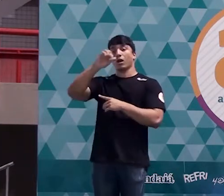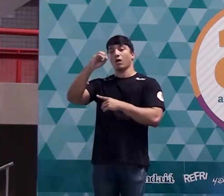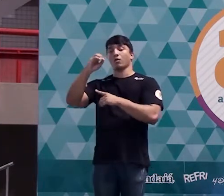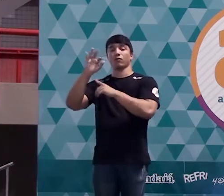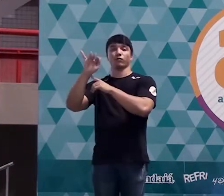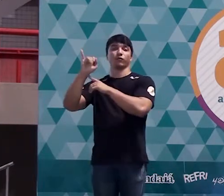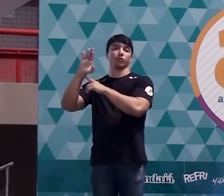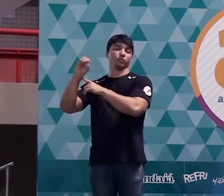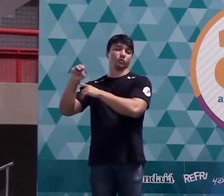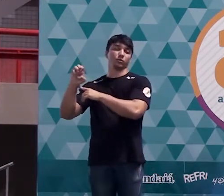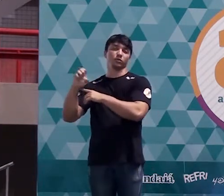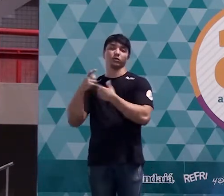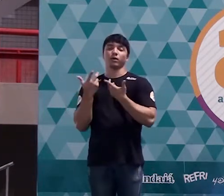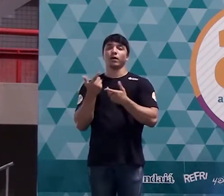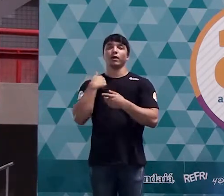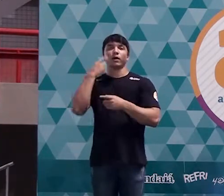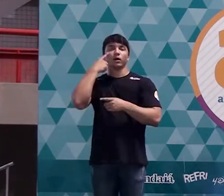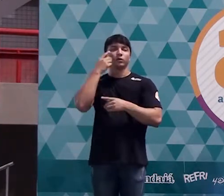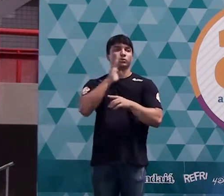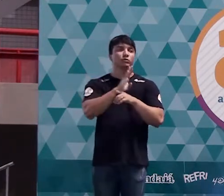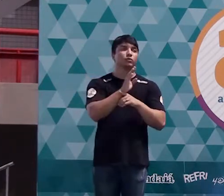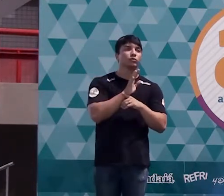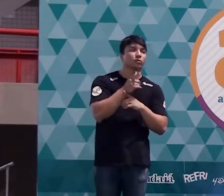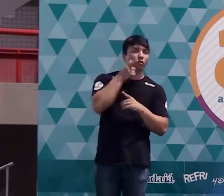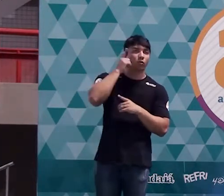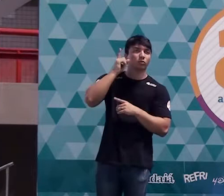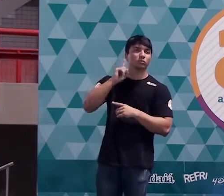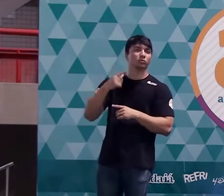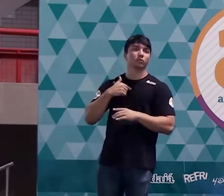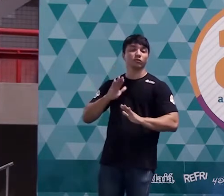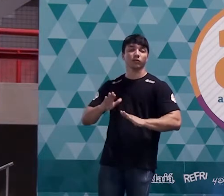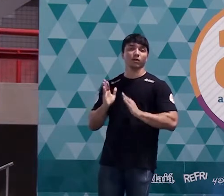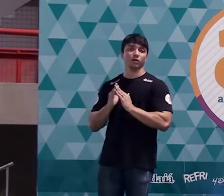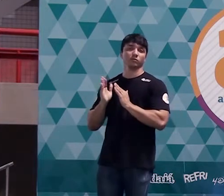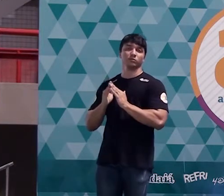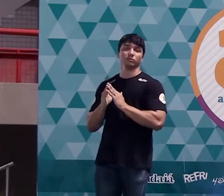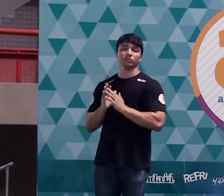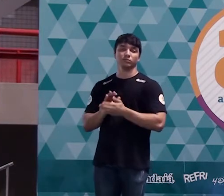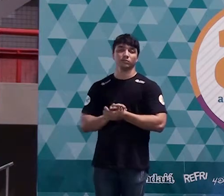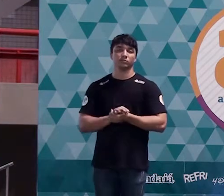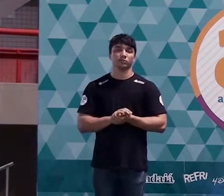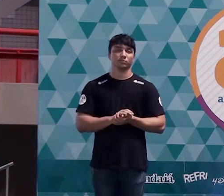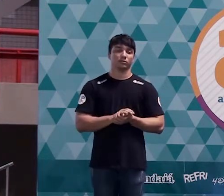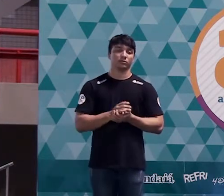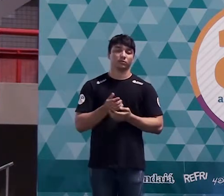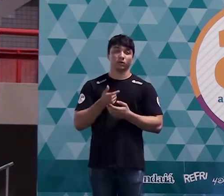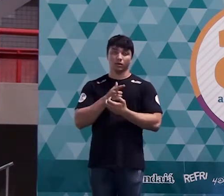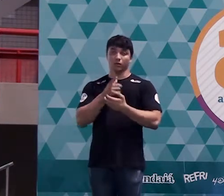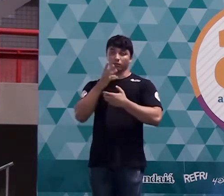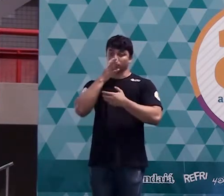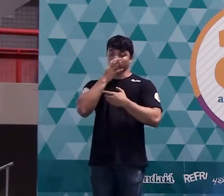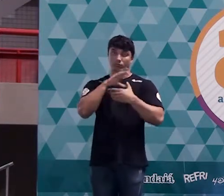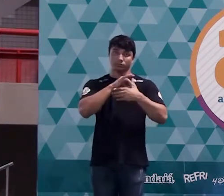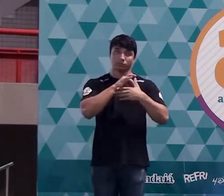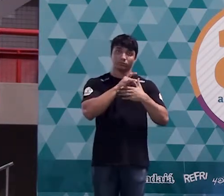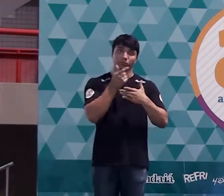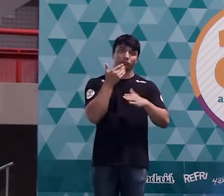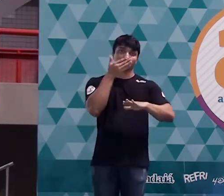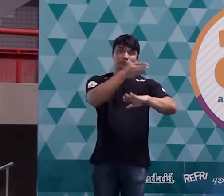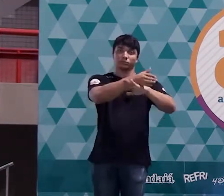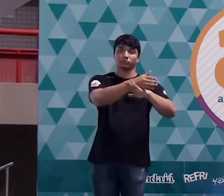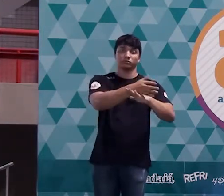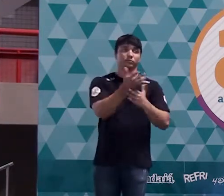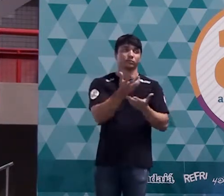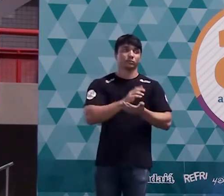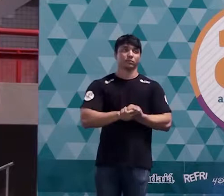filme. Professor, só assistiu o filme ontem? Não, eu fiquei em casa. Porque quem assistiu o filme foi quem ajudou a fazer o